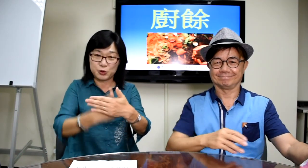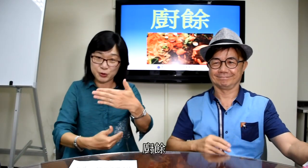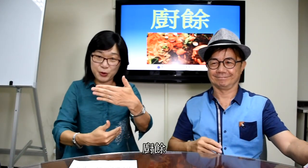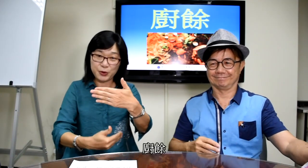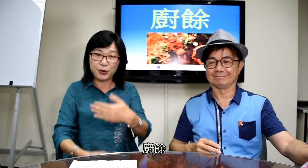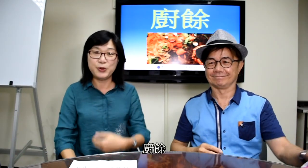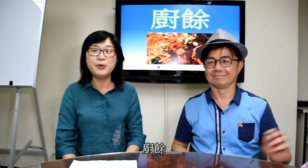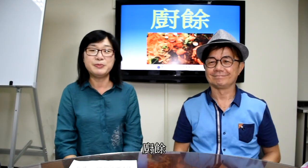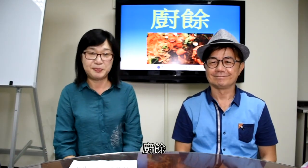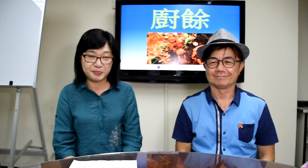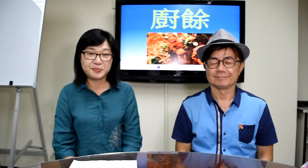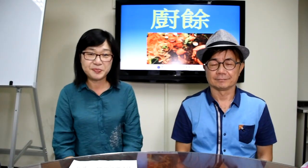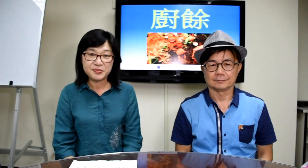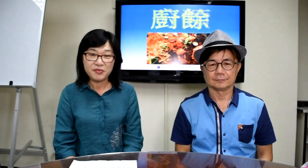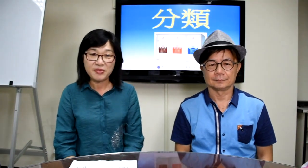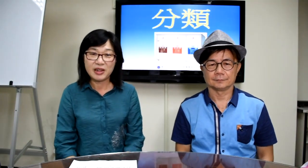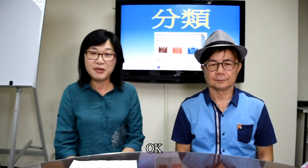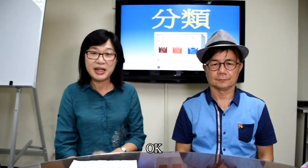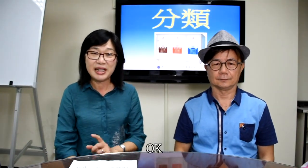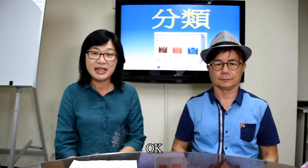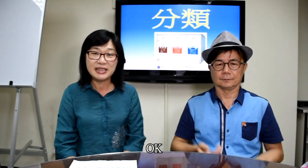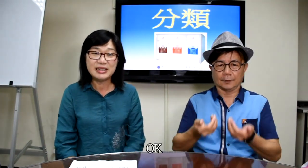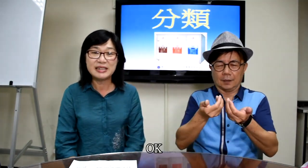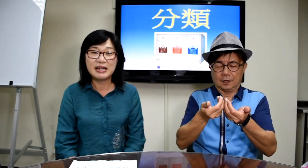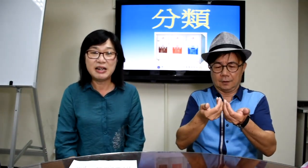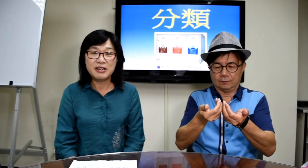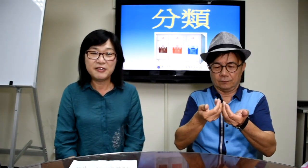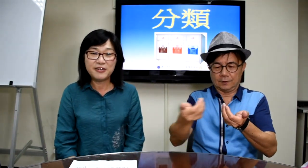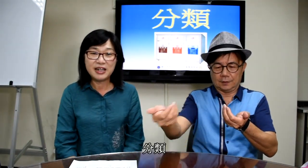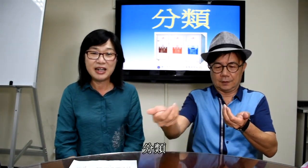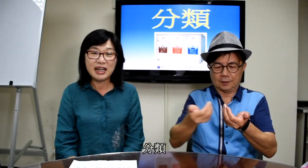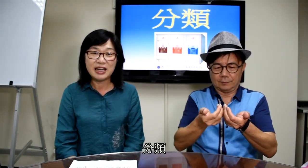余。OK， 分类，